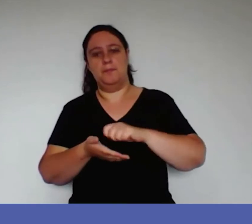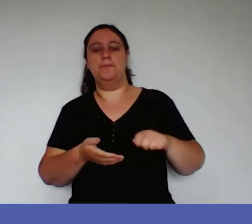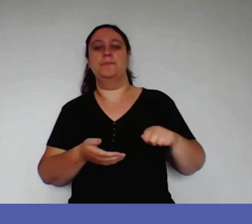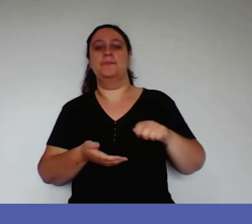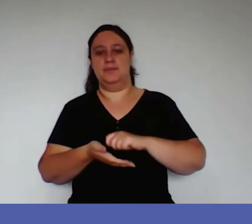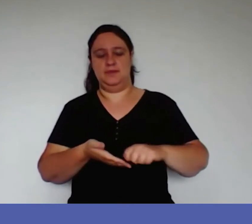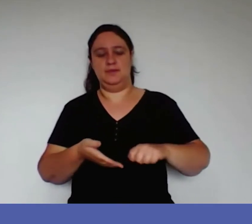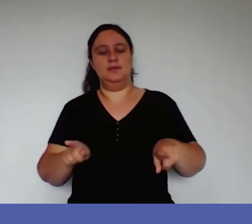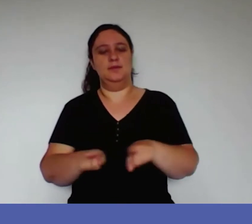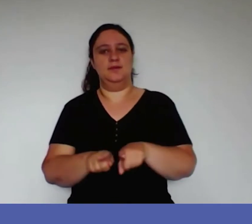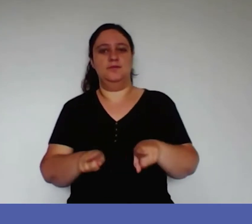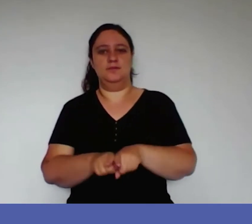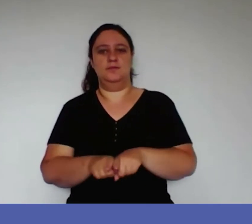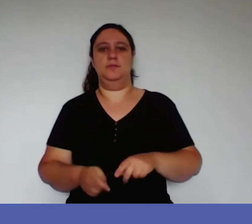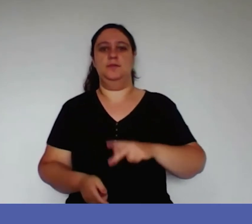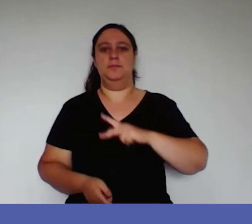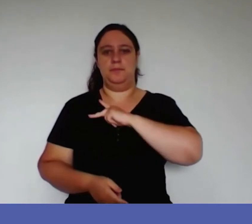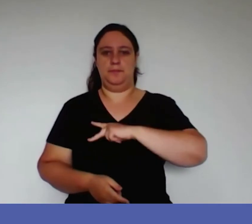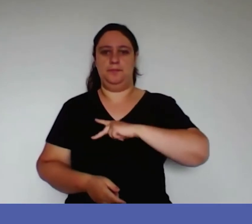11, 11.